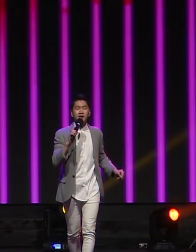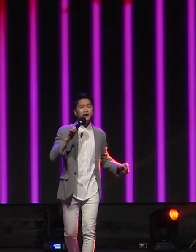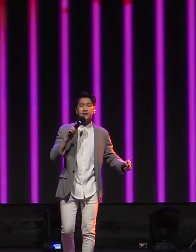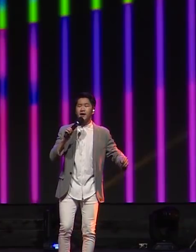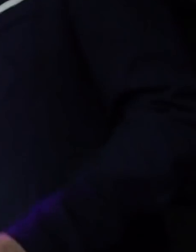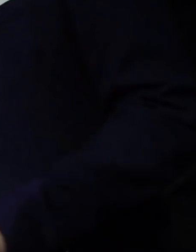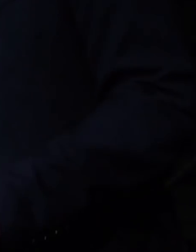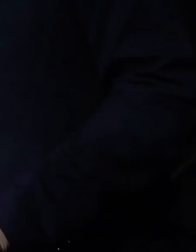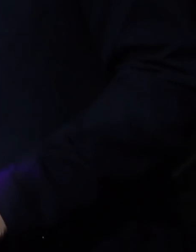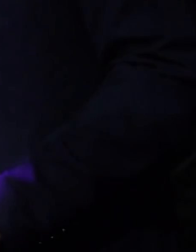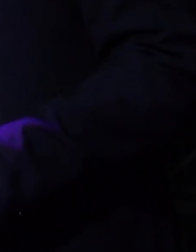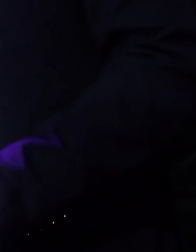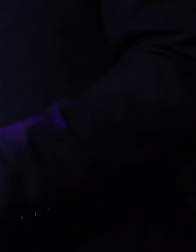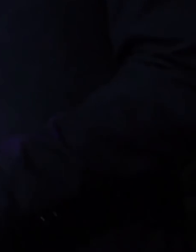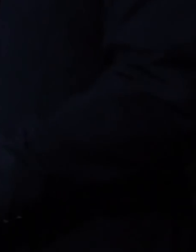Tak ingin